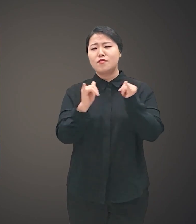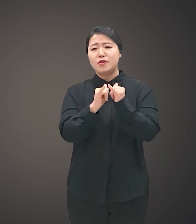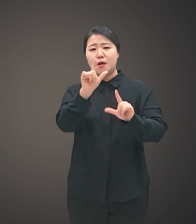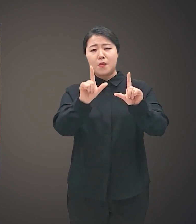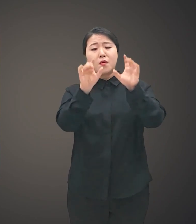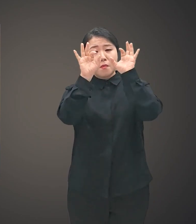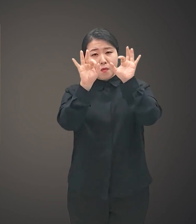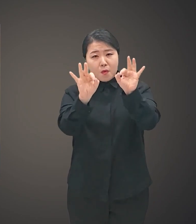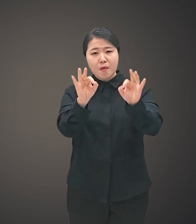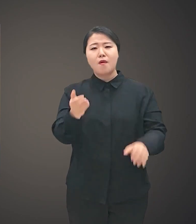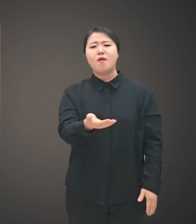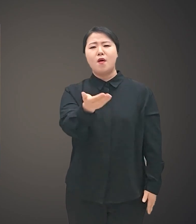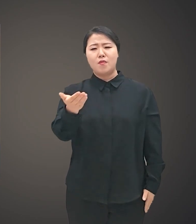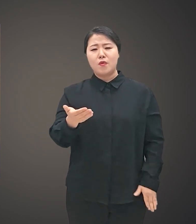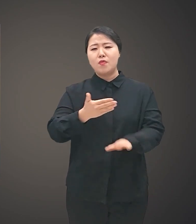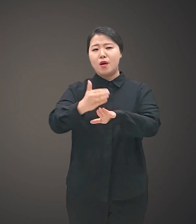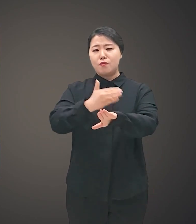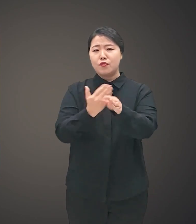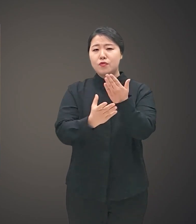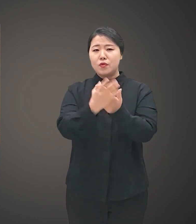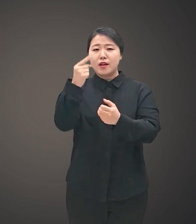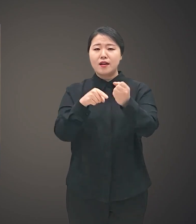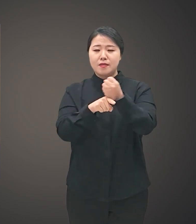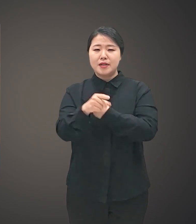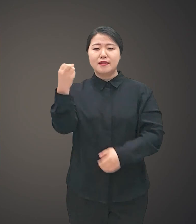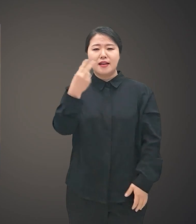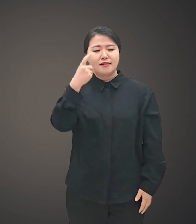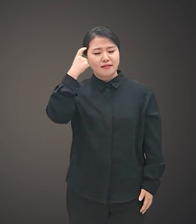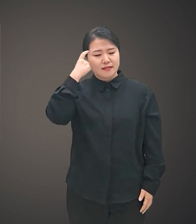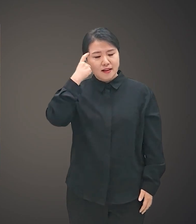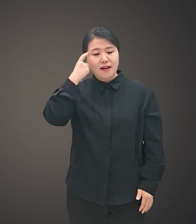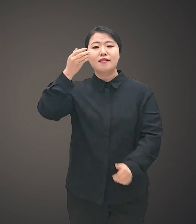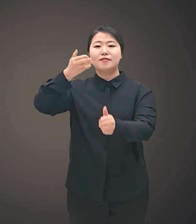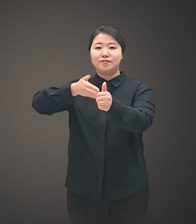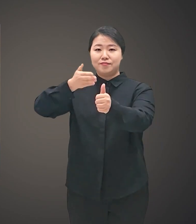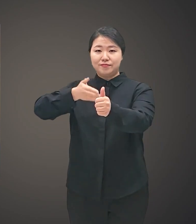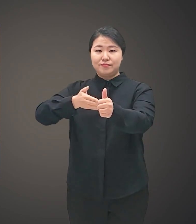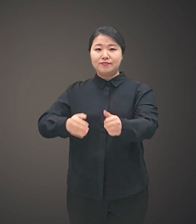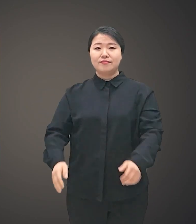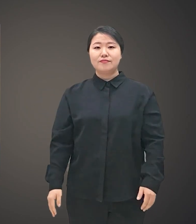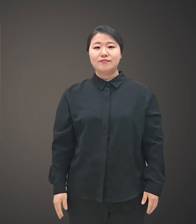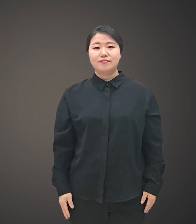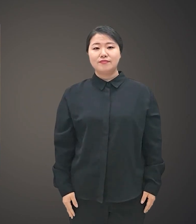주인공들의 모습을 보며 남북 통일의 의미를 다시금 되새겨보는 건 어떨까요?